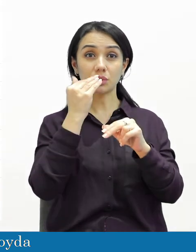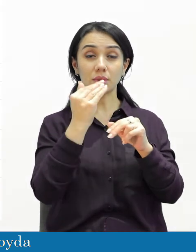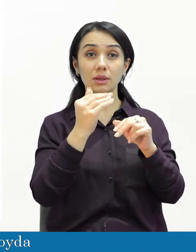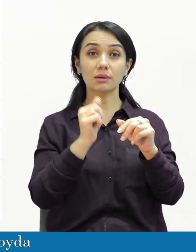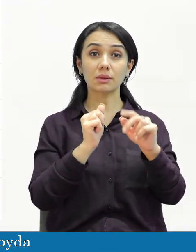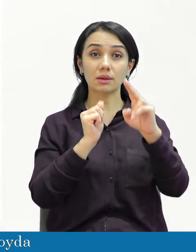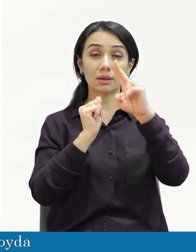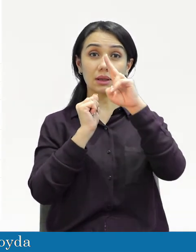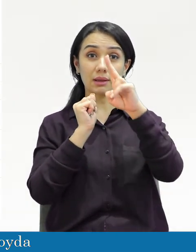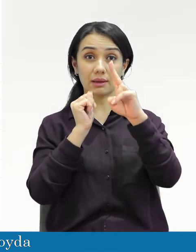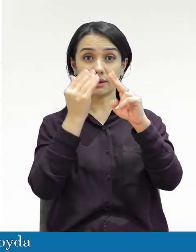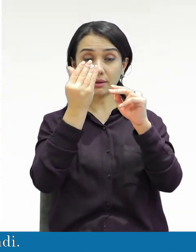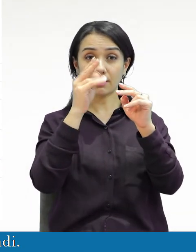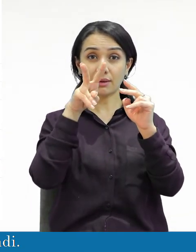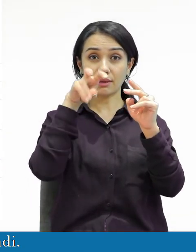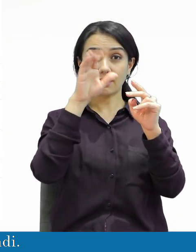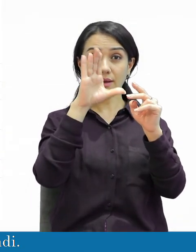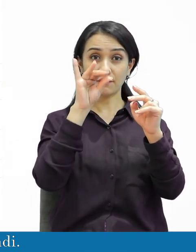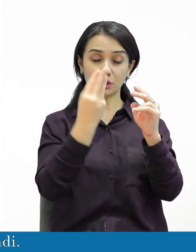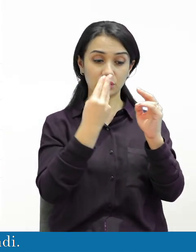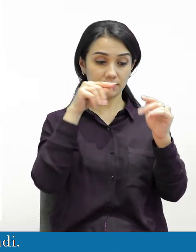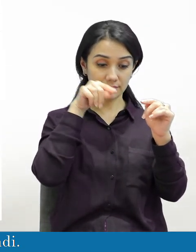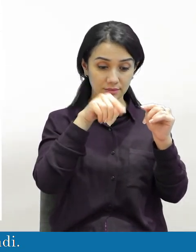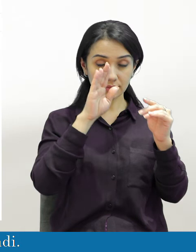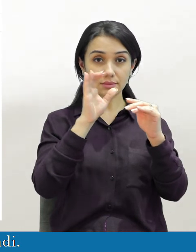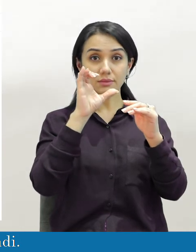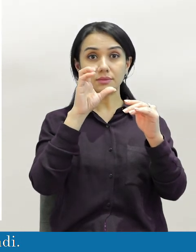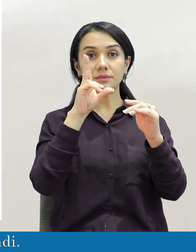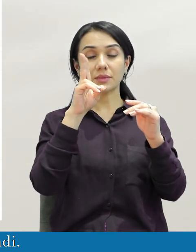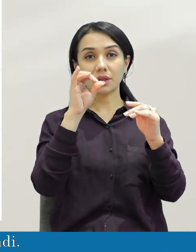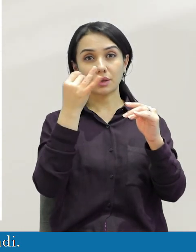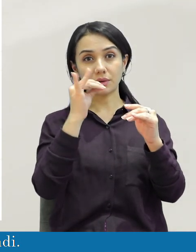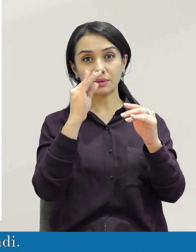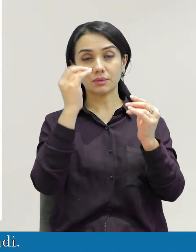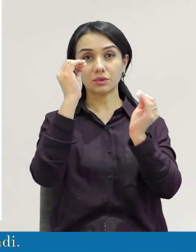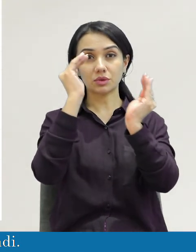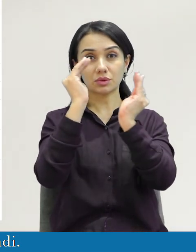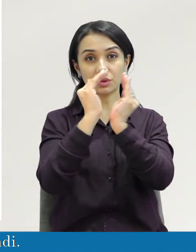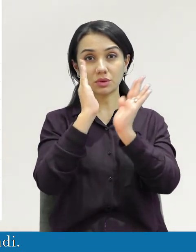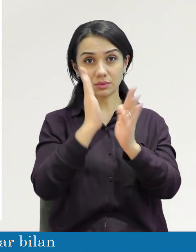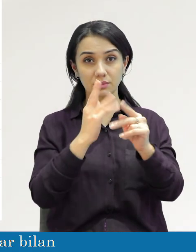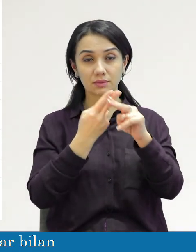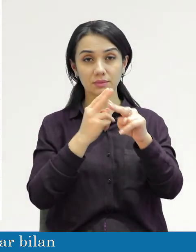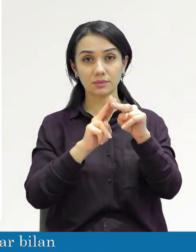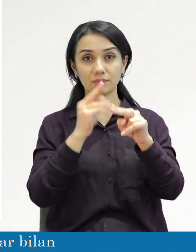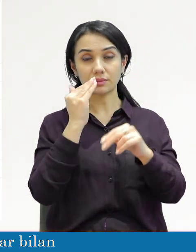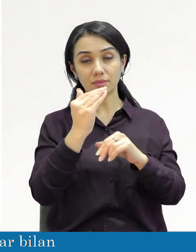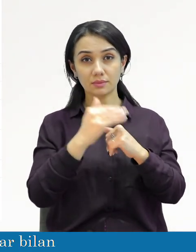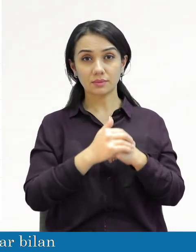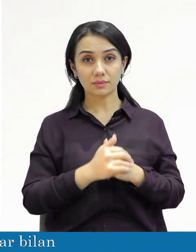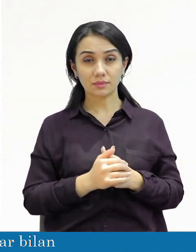K klavishini bosadigan bo'lsam, bu joyda mana scale ga o'tib qoladi. Scale orqali buni kichkinalashtirsam,